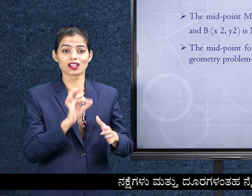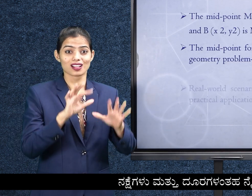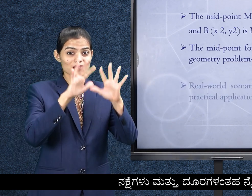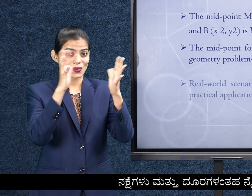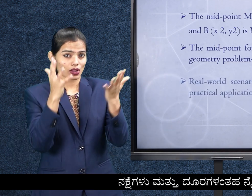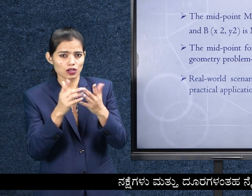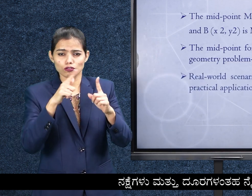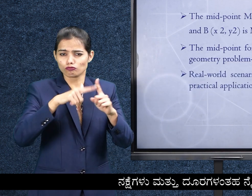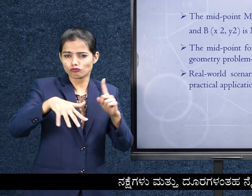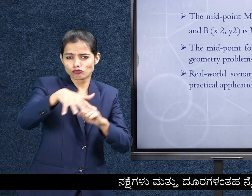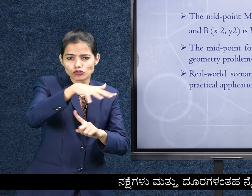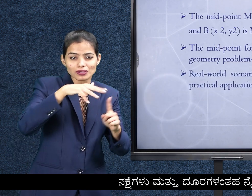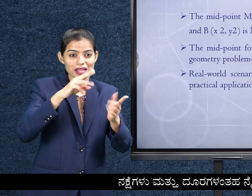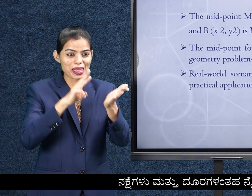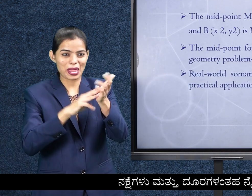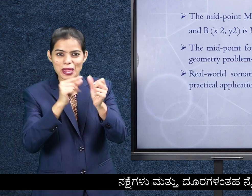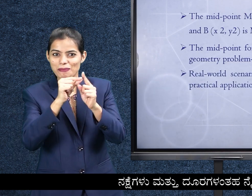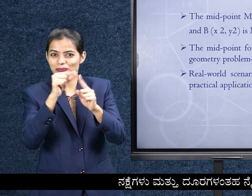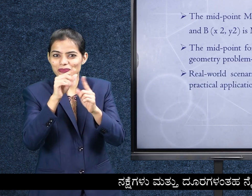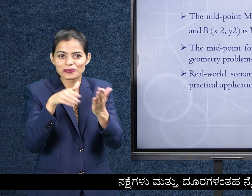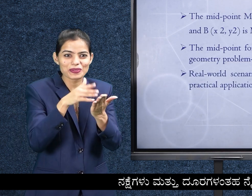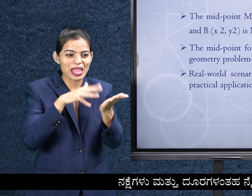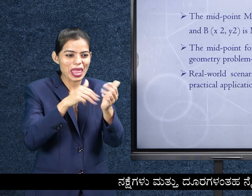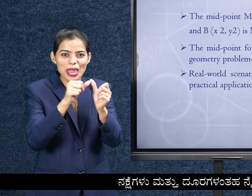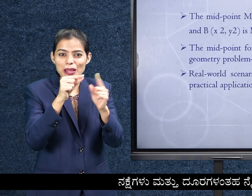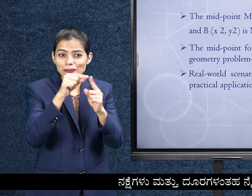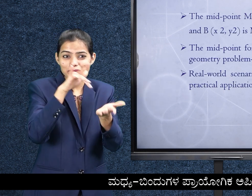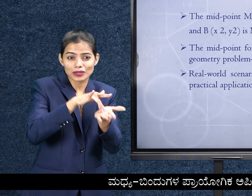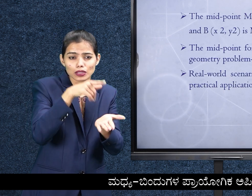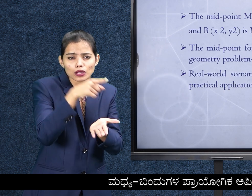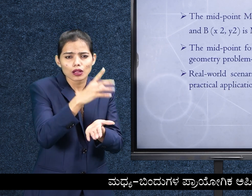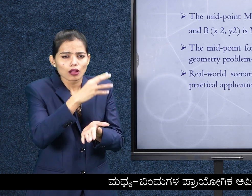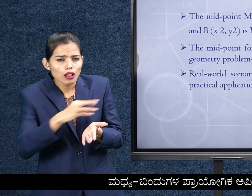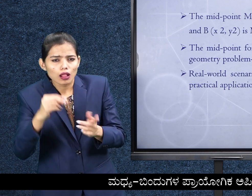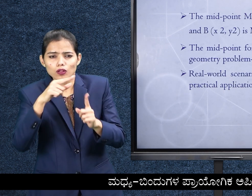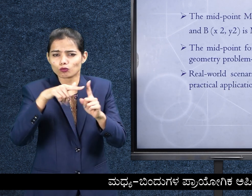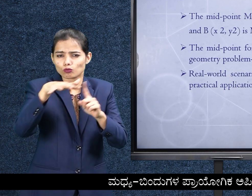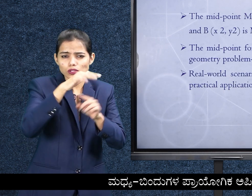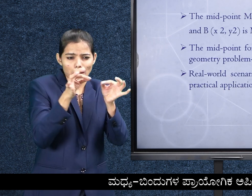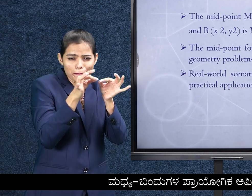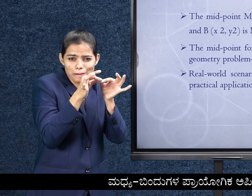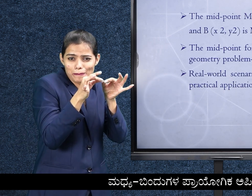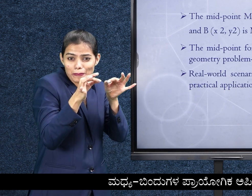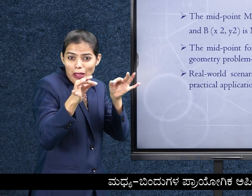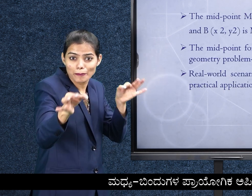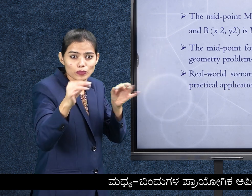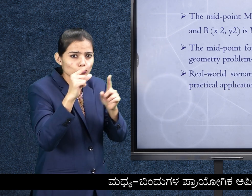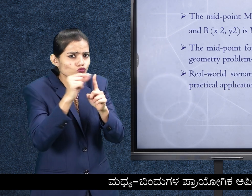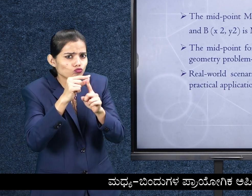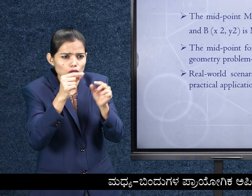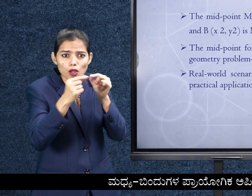ನಕ್ಷೆಗಳು ಮತ್ತು ದೂರಗಳಂತಹ ನೈಜ ಪ್ರಪಂಚದ ಸನ್ನಿವೇಶಗಳು ಮಧ್ಯಬಿಂದುಗಳ ಪ್ರಾಯೋಗಿಕ ಅಪ್ಲಿಕೇಶನ್ಗಳನ್ನು ಪ್ರದರ್ಶಿಸುತ್ತವೆ.